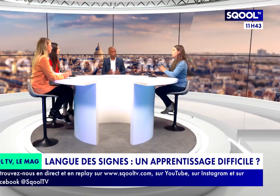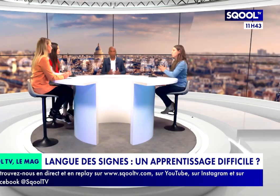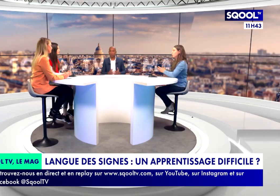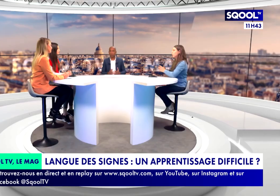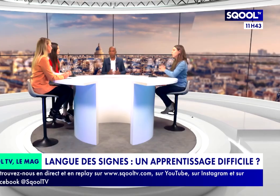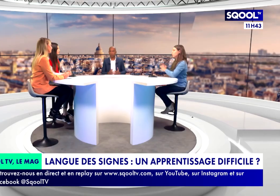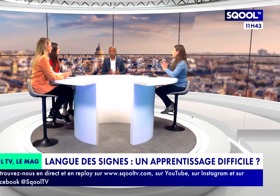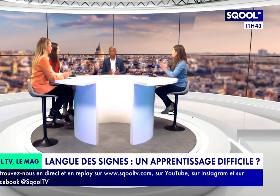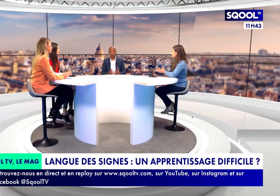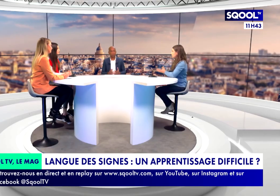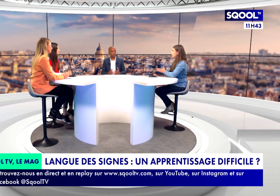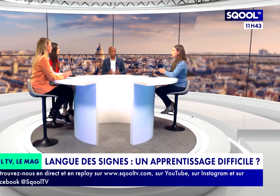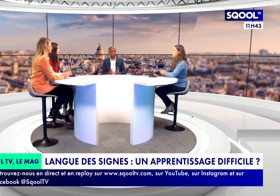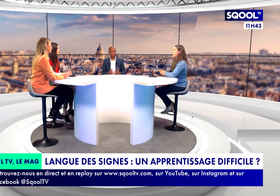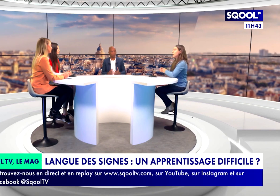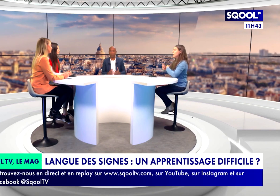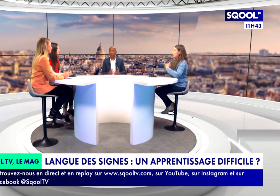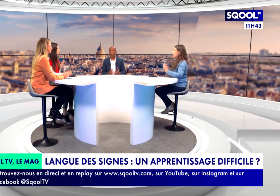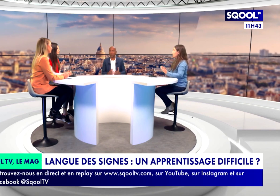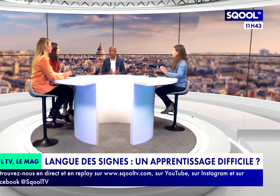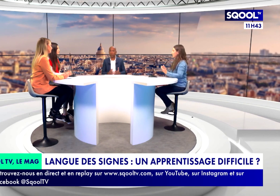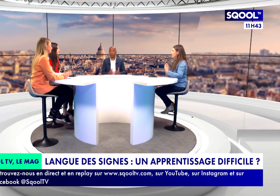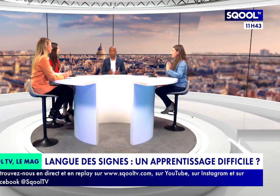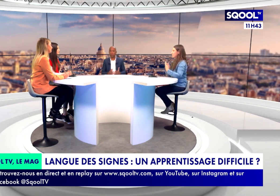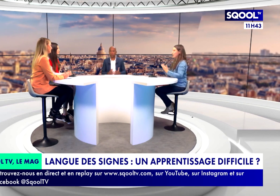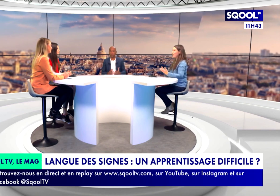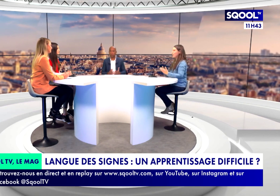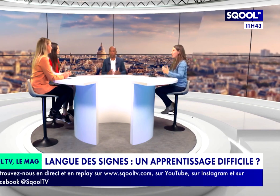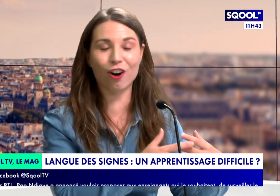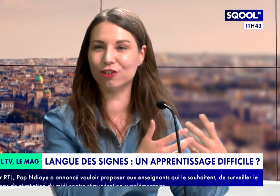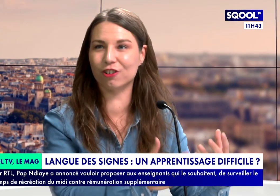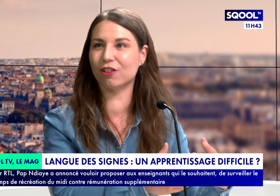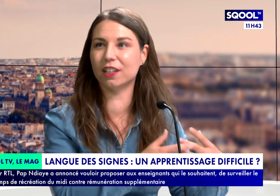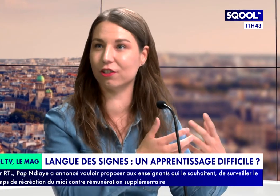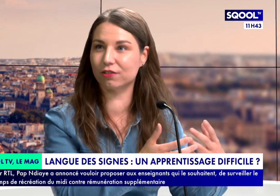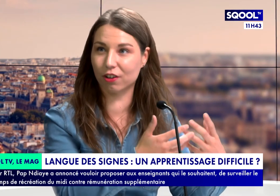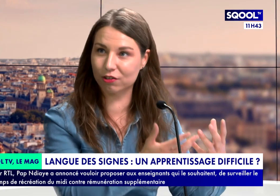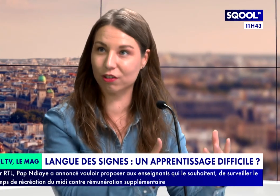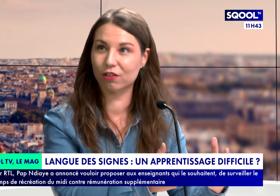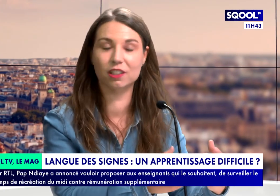ont besoin de la langue des signes et tous les parents entendants et leurs enfants entendants qui